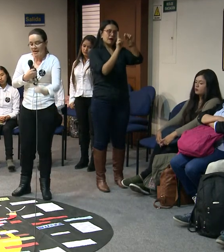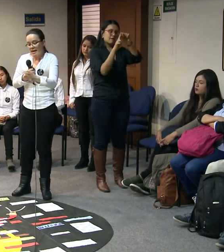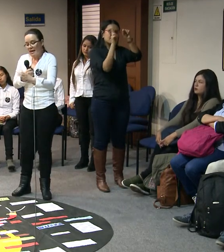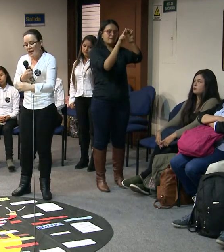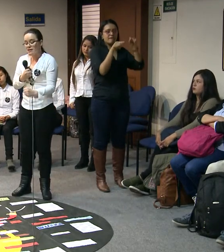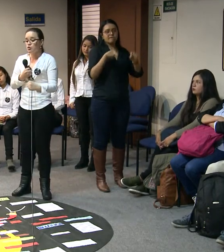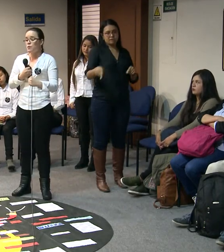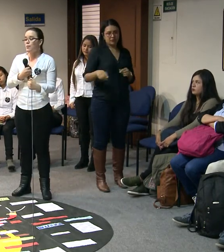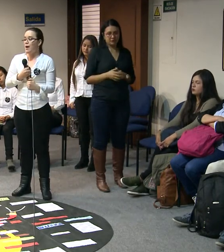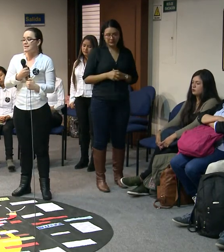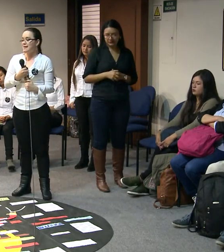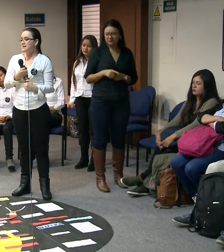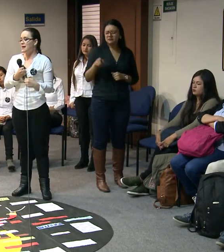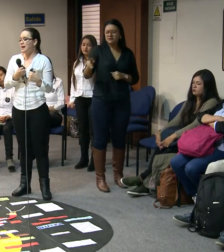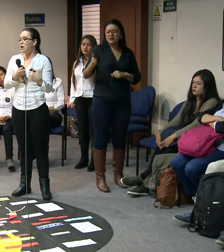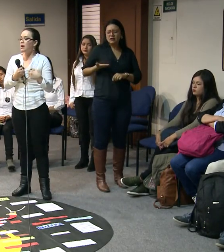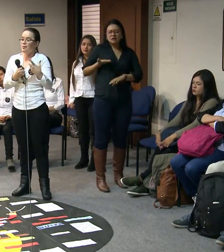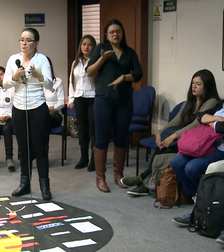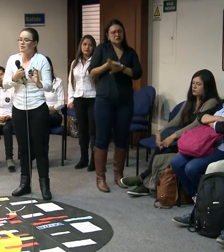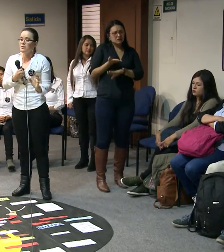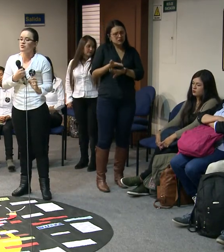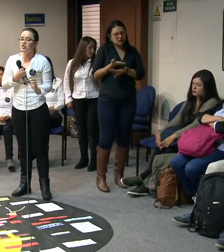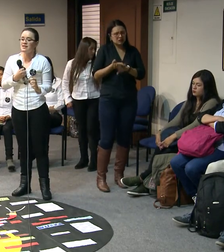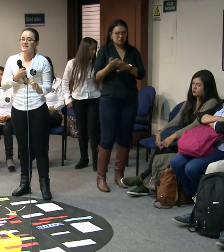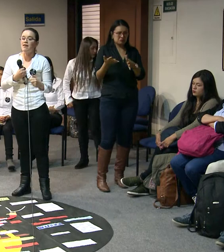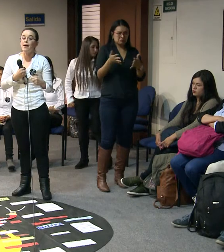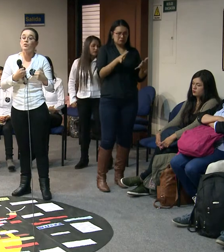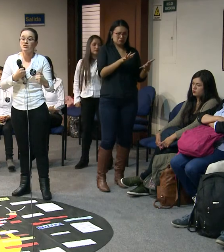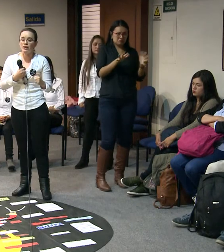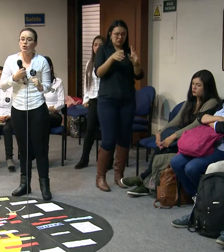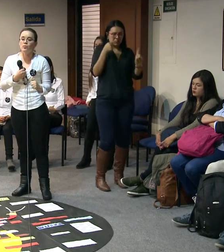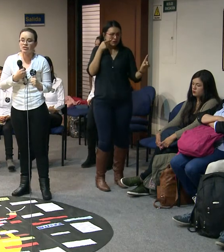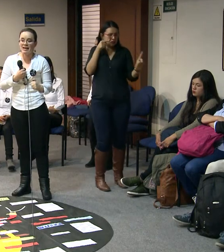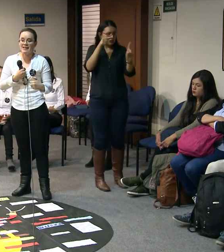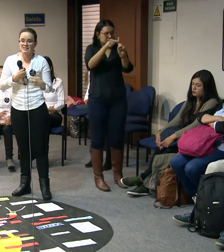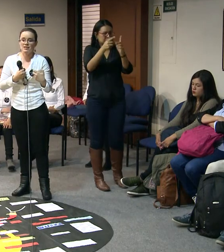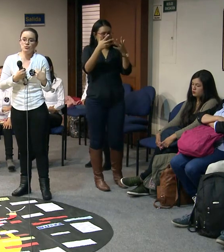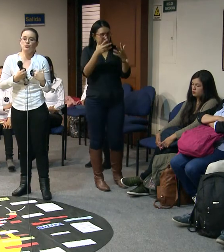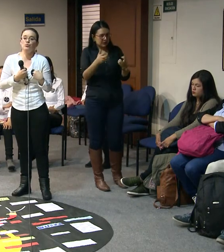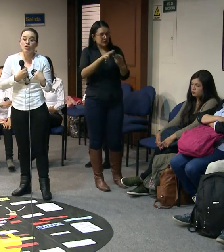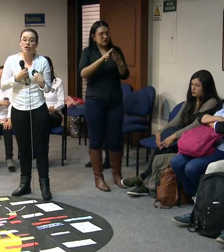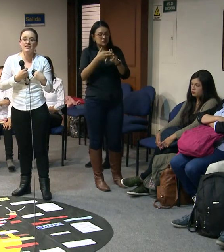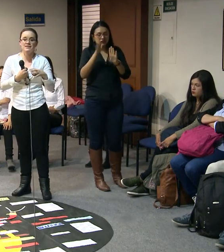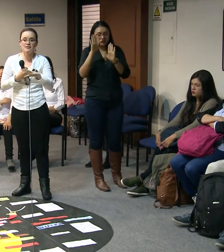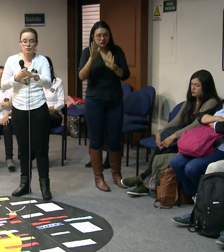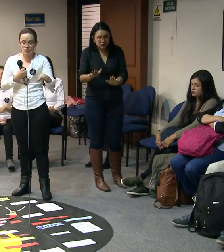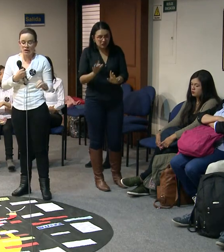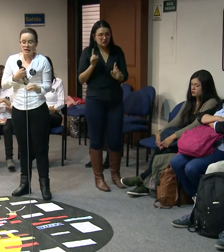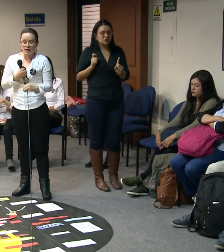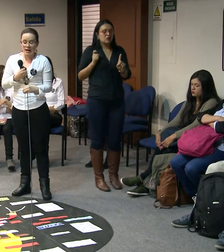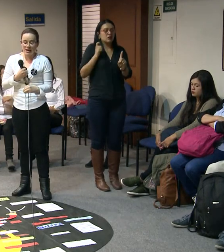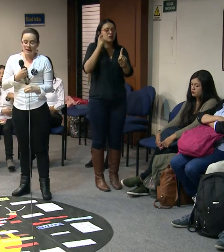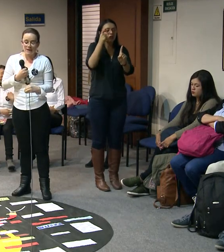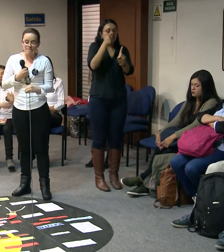allí, y sus propuestas y a lo que más o menos ellos le estaban apostando como tal desde su rol y desde